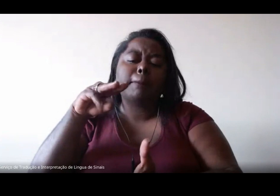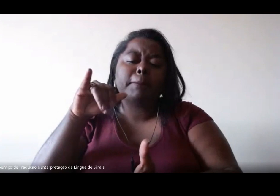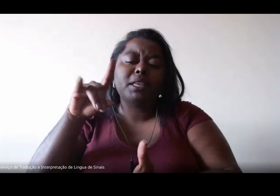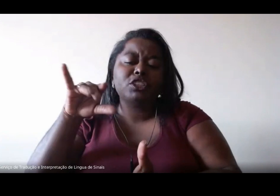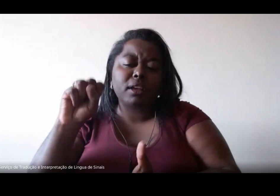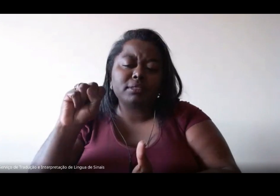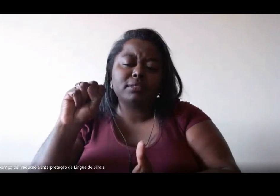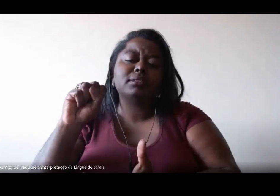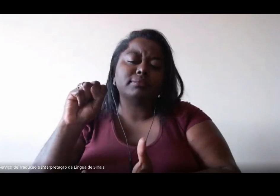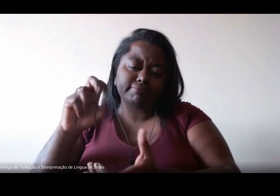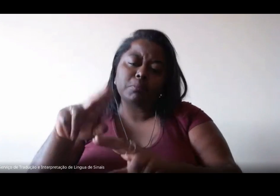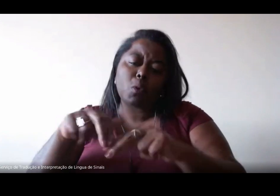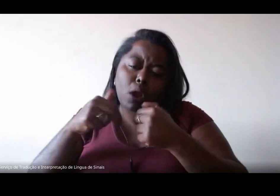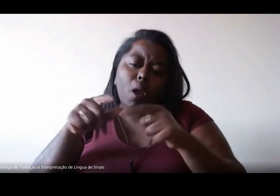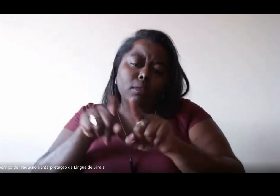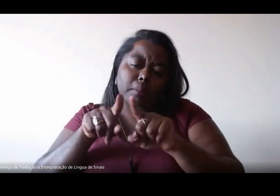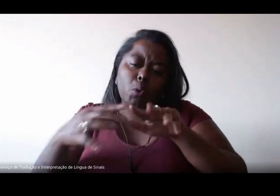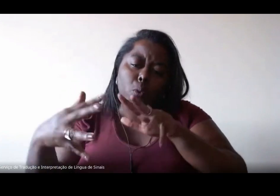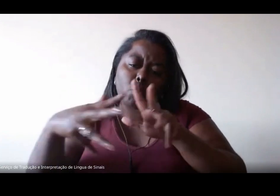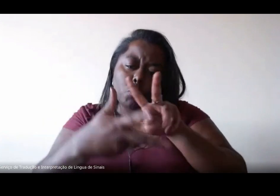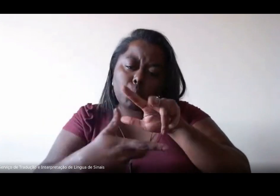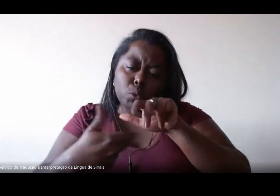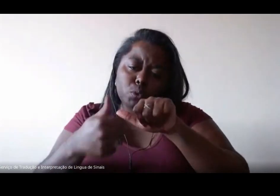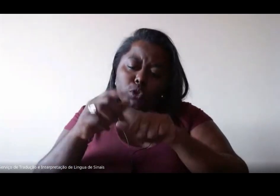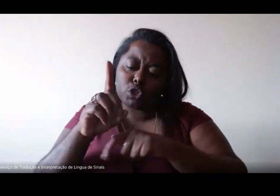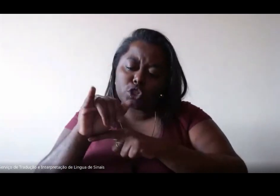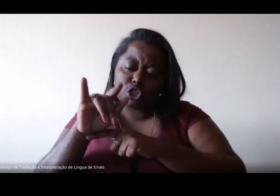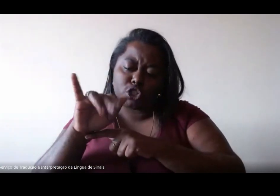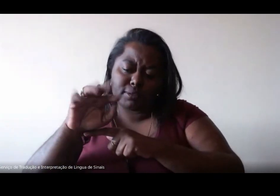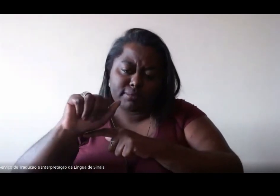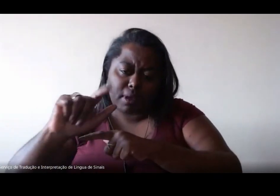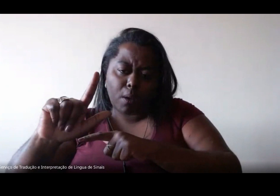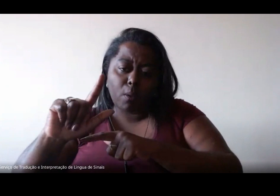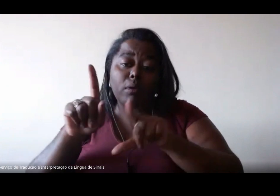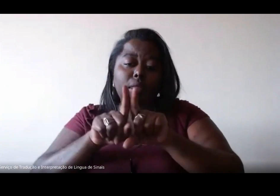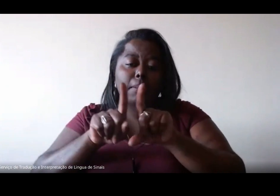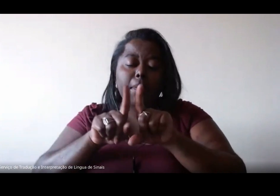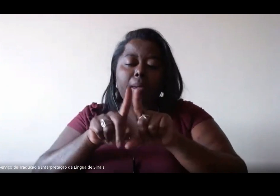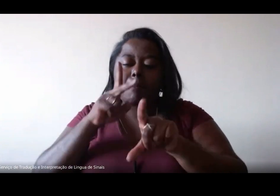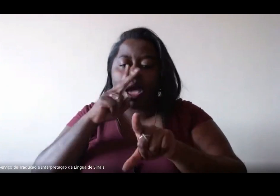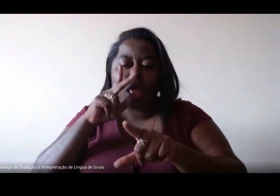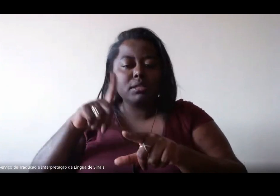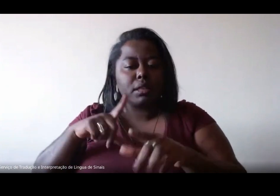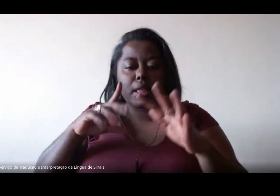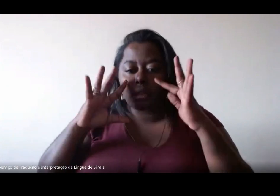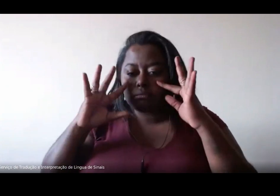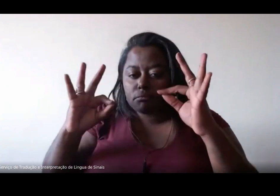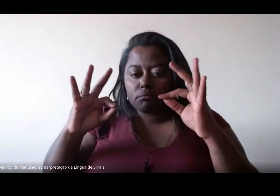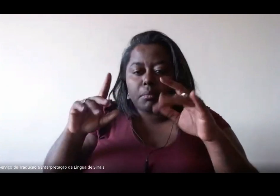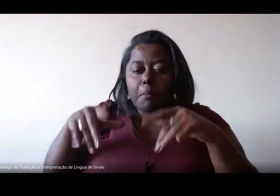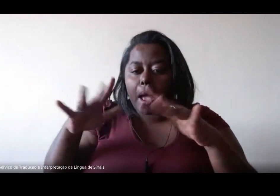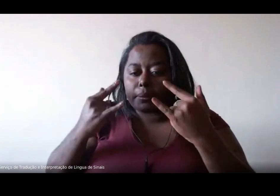expansão destas no mundo digital, bem como uma grande atração pelos discursos políticos,